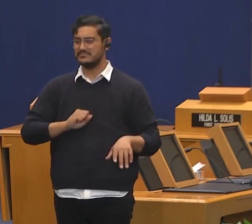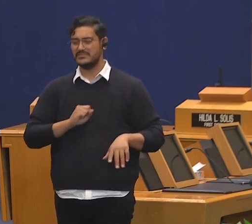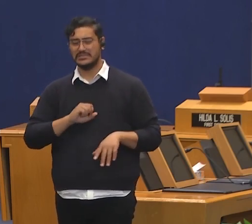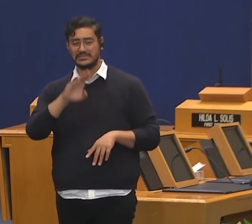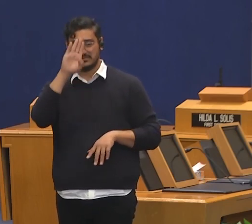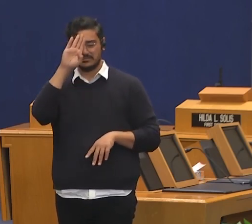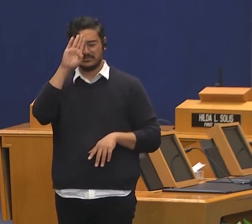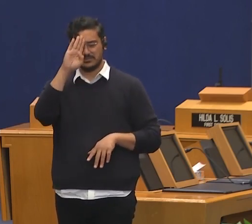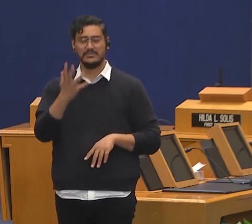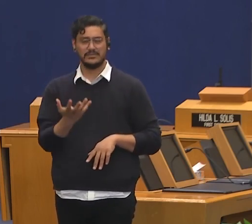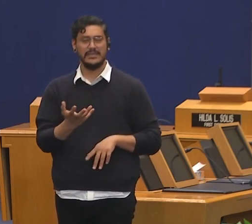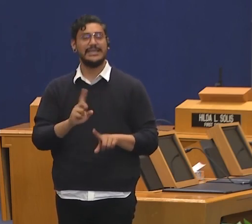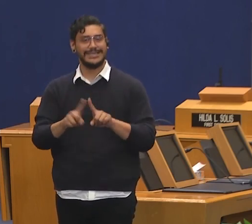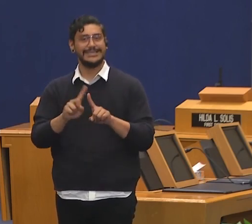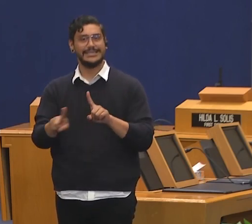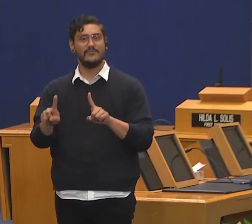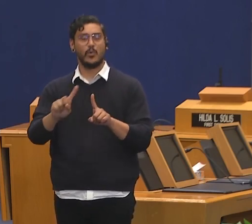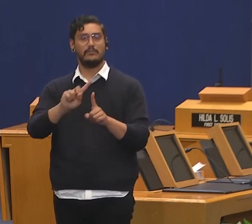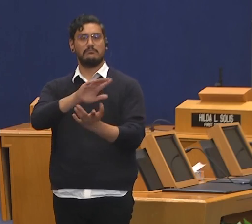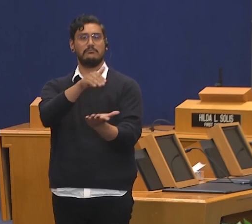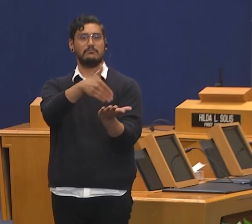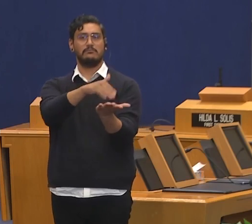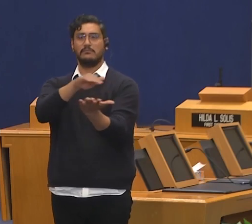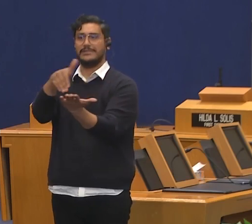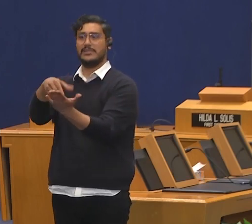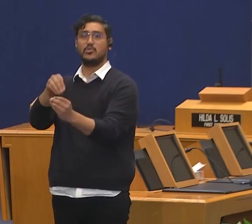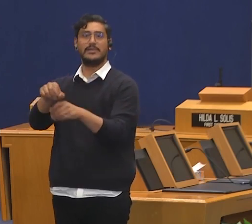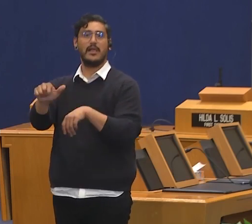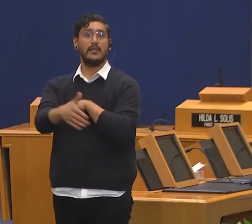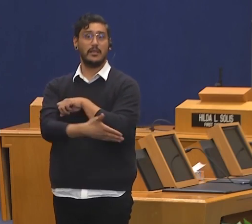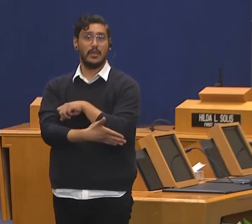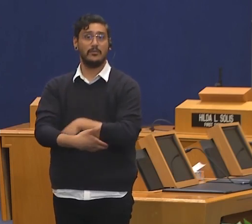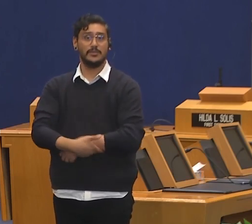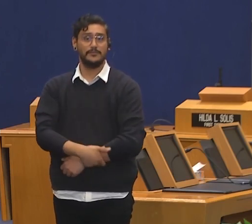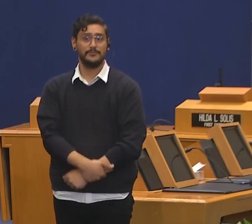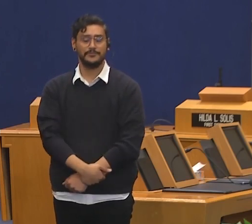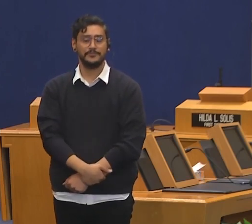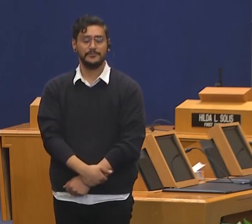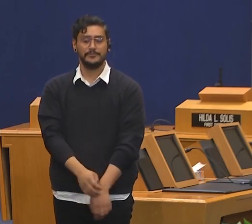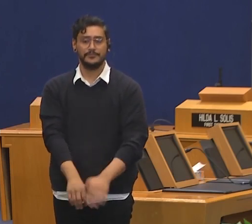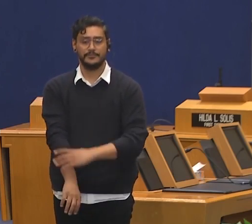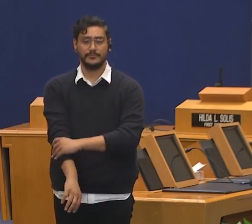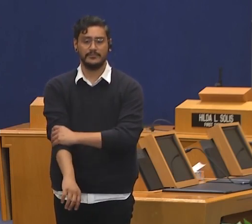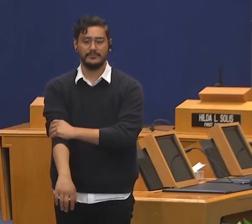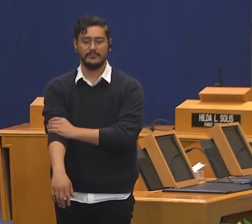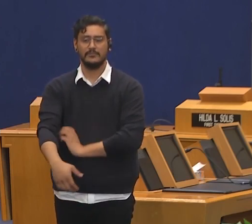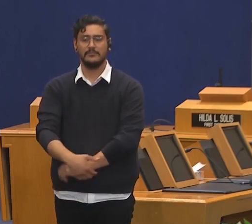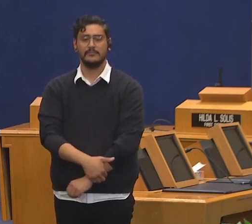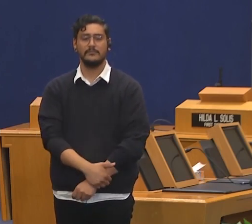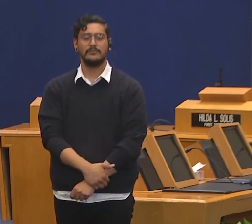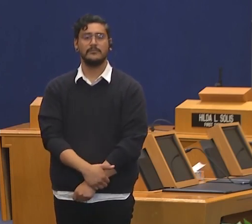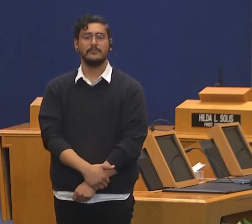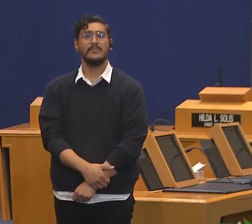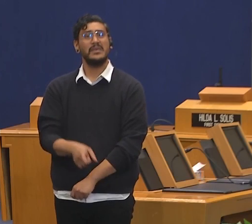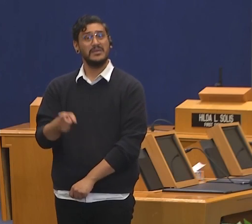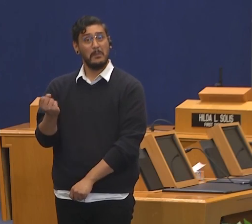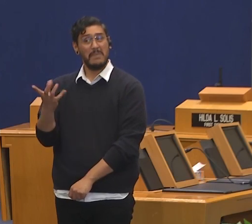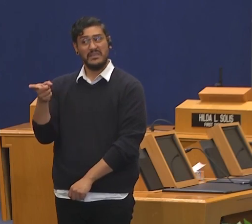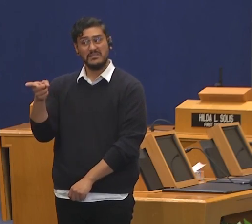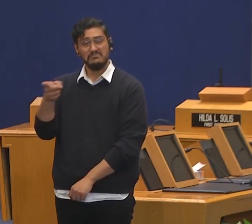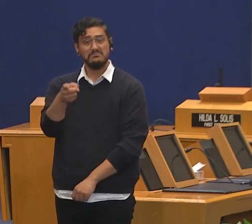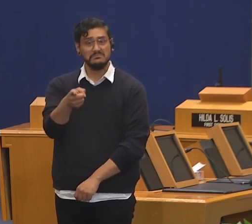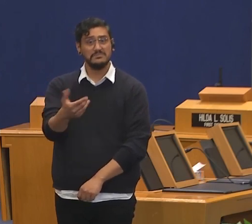centros regionales de evaluación a través del condado. Muchos de estos sitios tienen espacios de citas